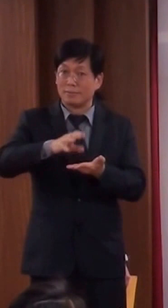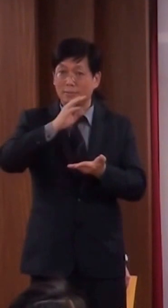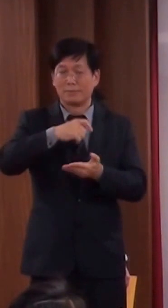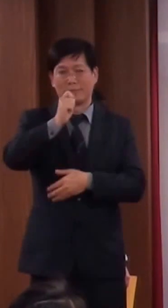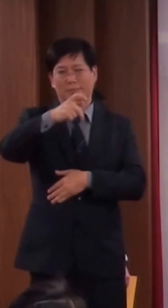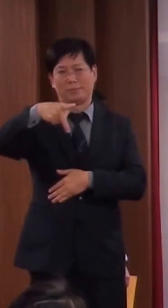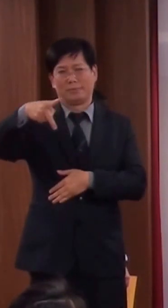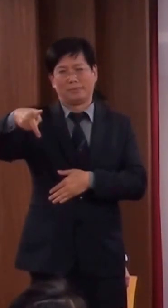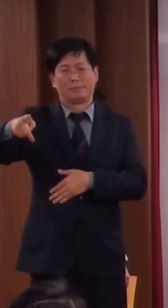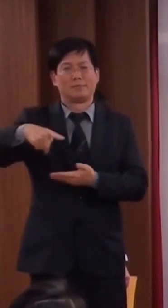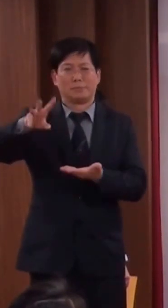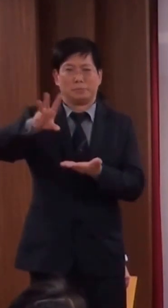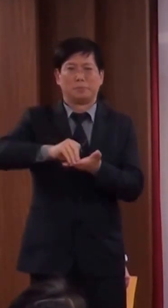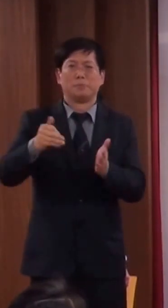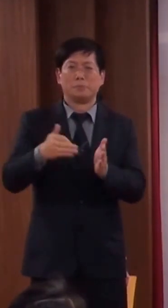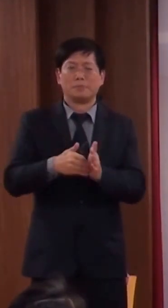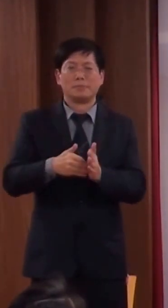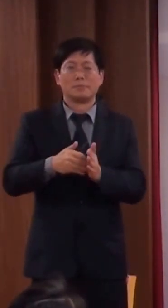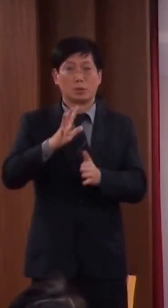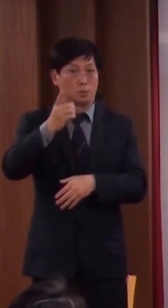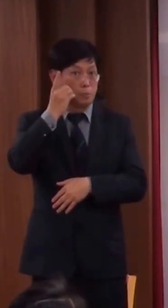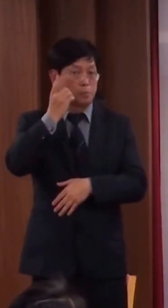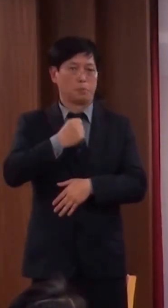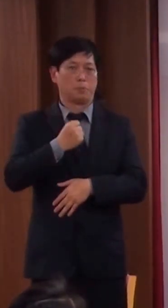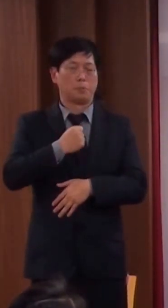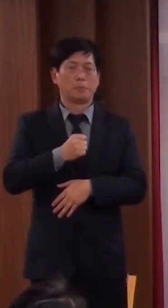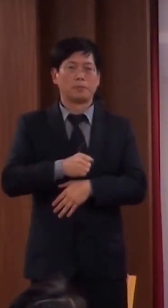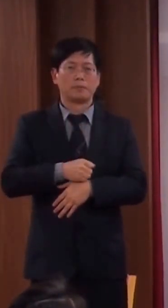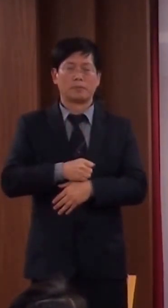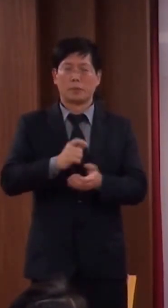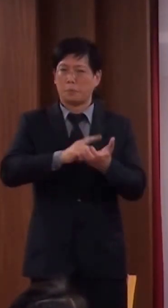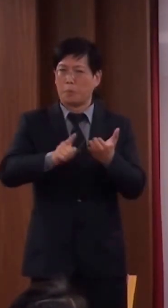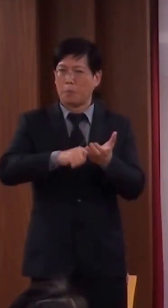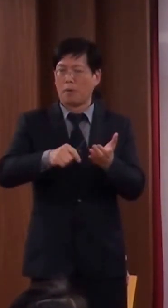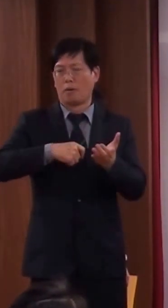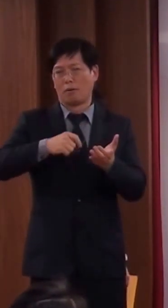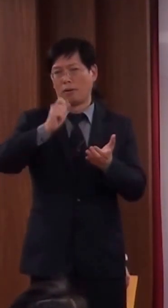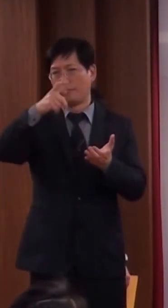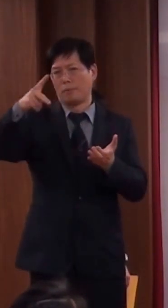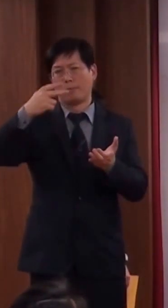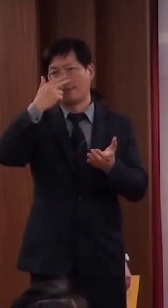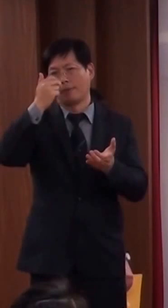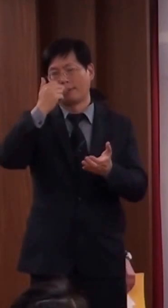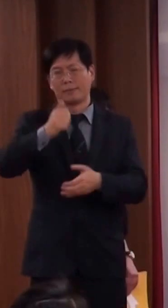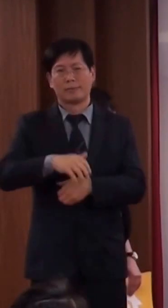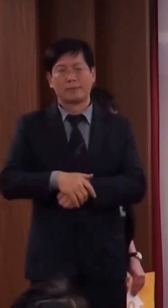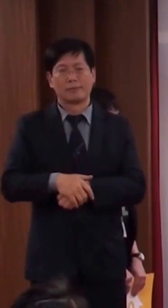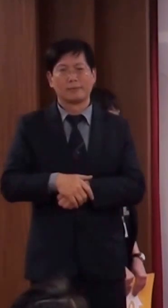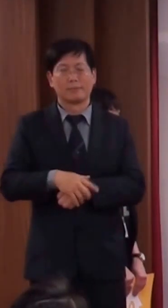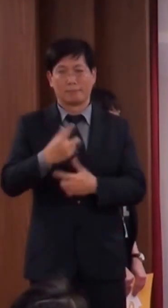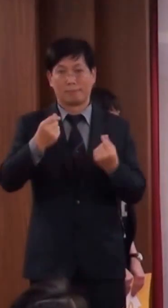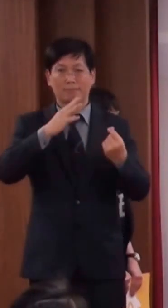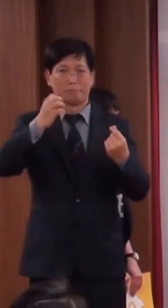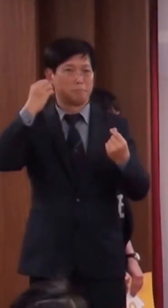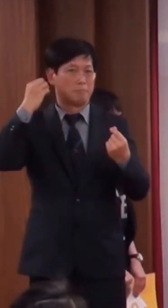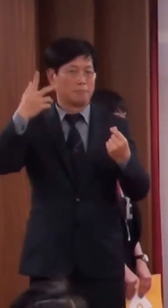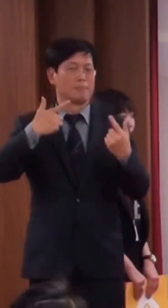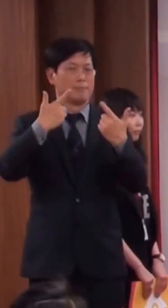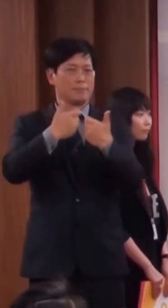付 APP 缴税，哦，这个有手机就知道一个我们的 APP， 对对对，直接缴税，这样很方便， 更方便，这个也是新的便民